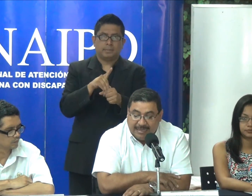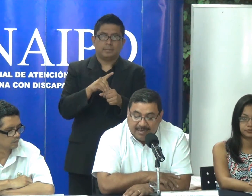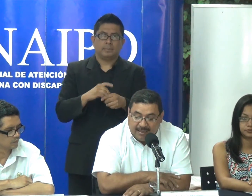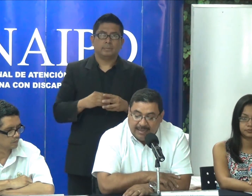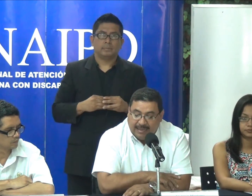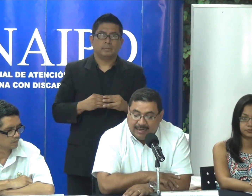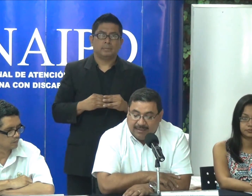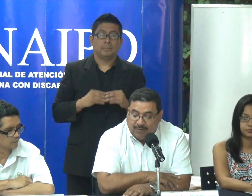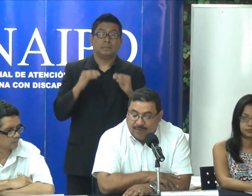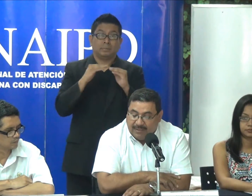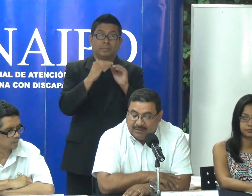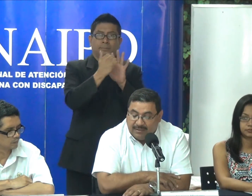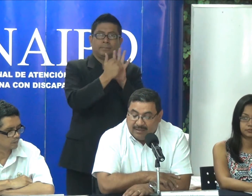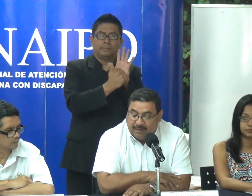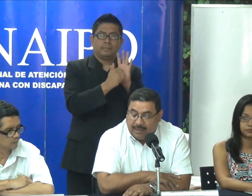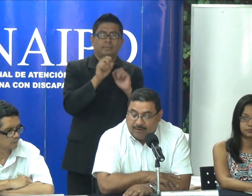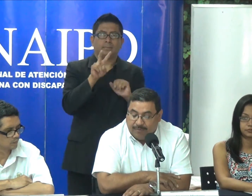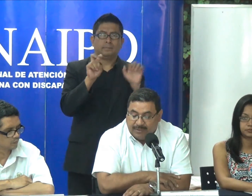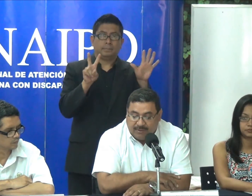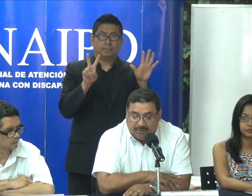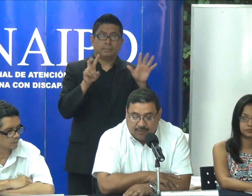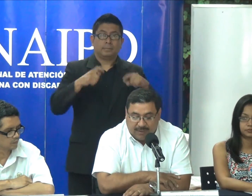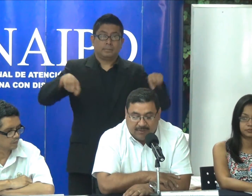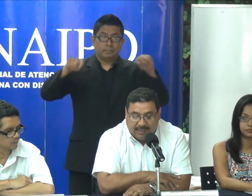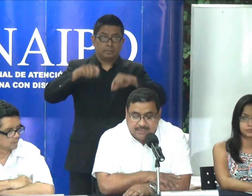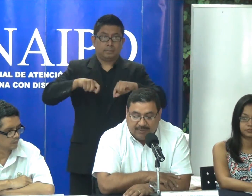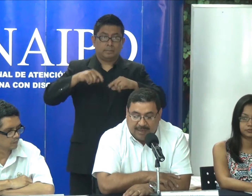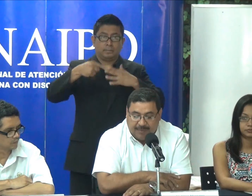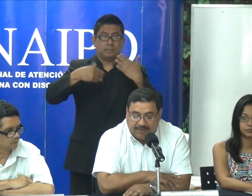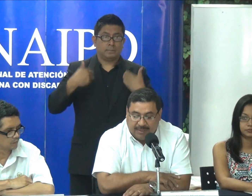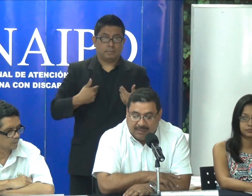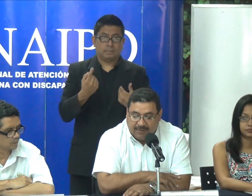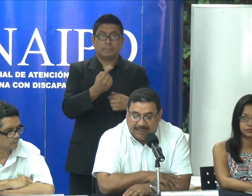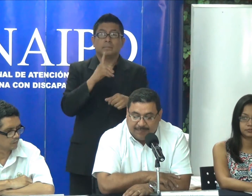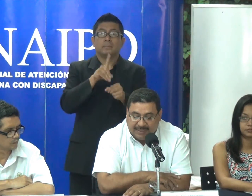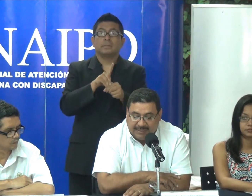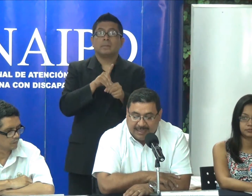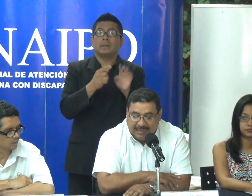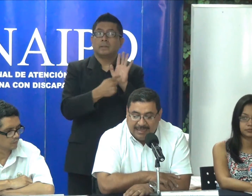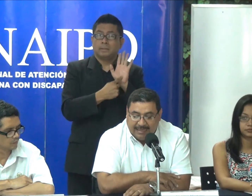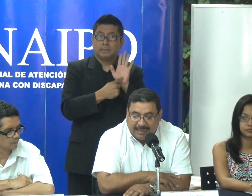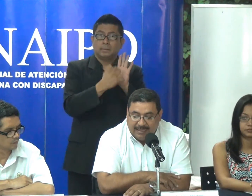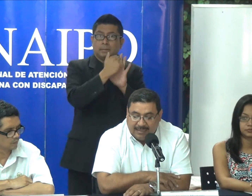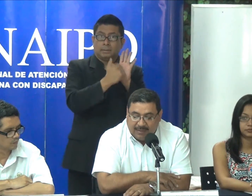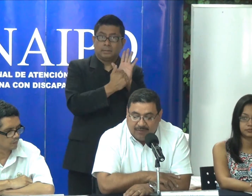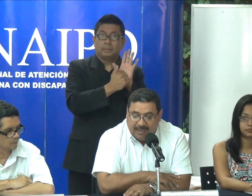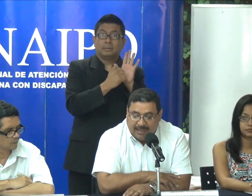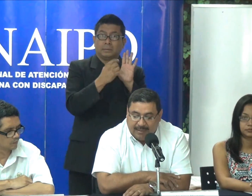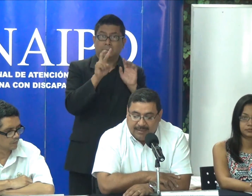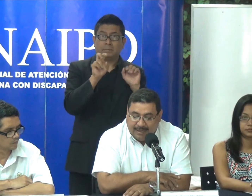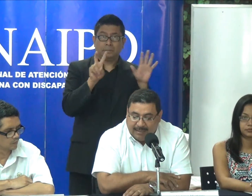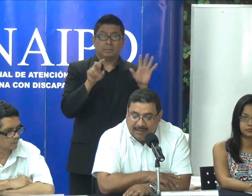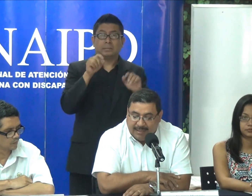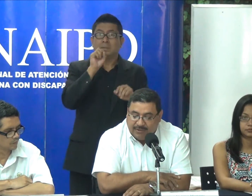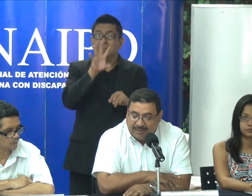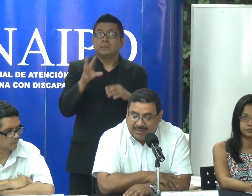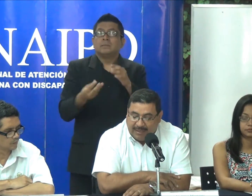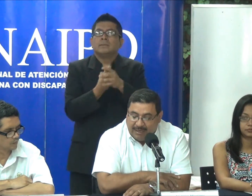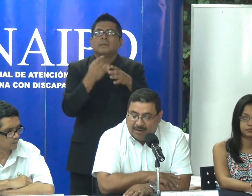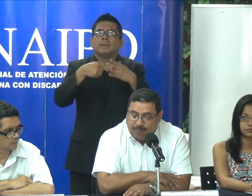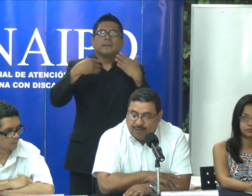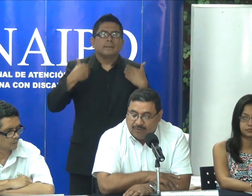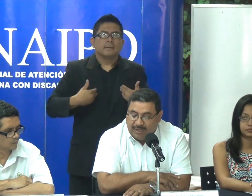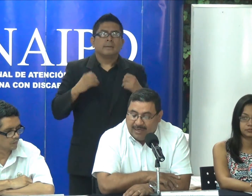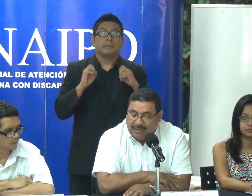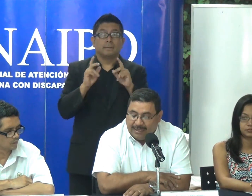discapacidad. Y en el artículo 27 de la Convención sobre los Derechos de las Personas con Discapacidad, que incluye el derecho a